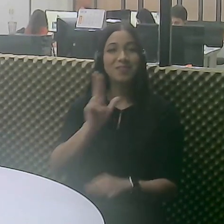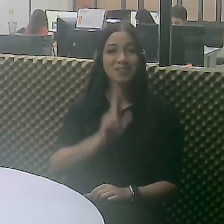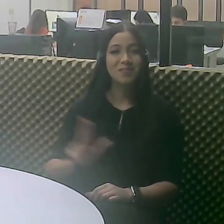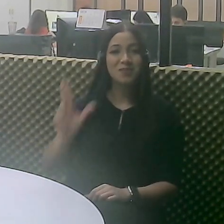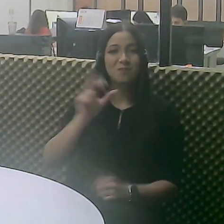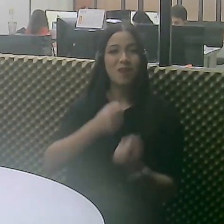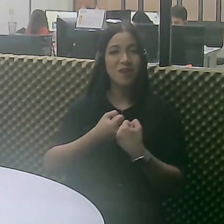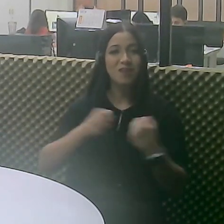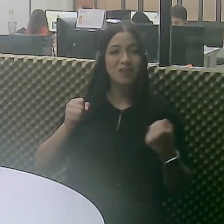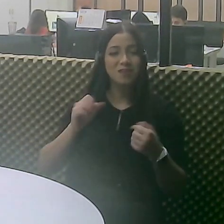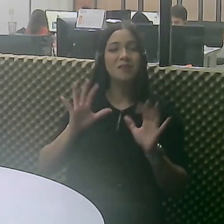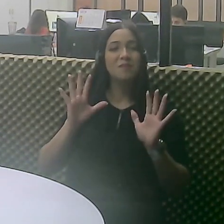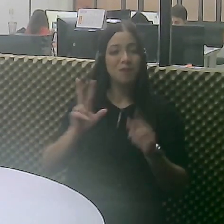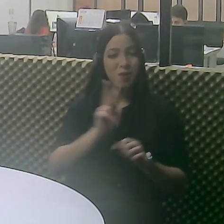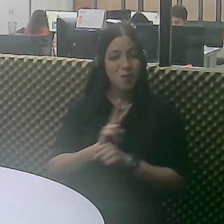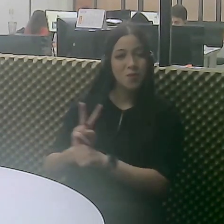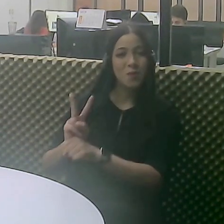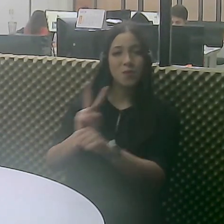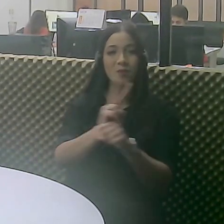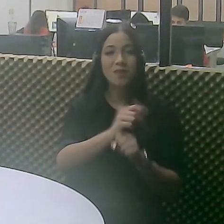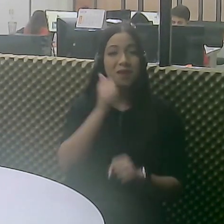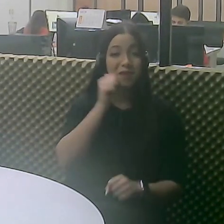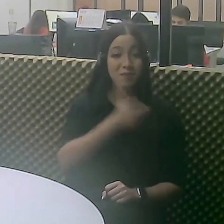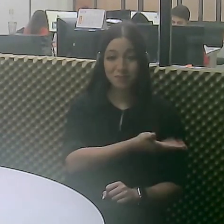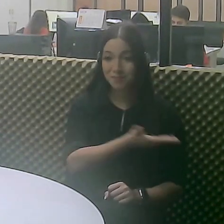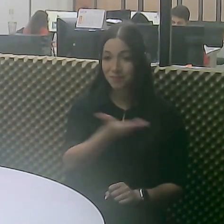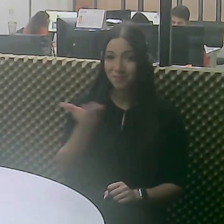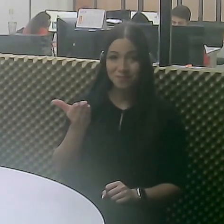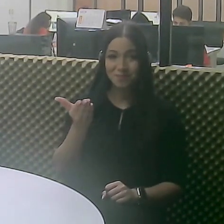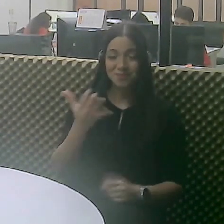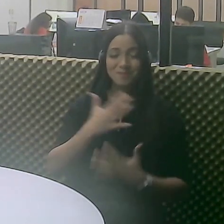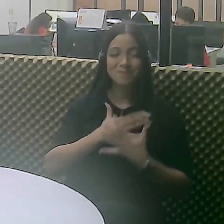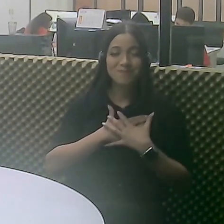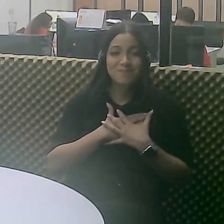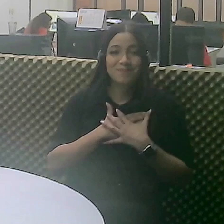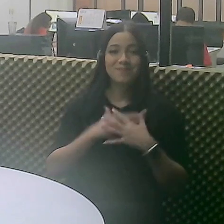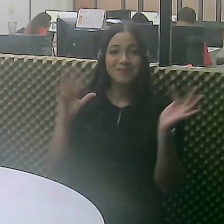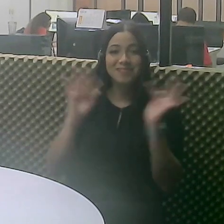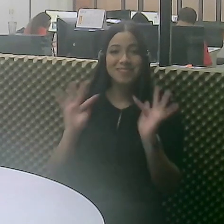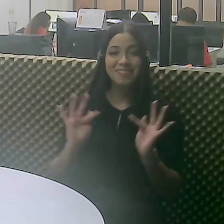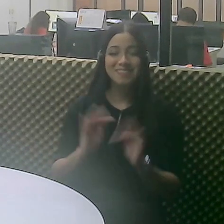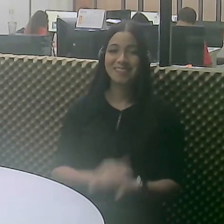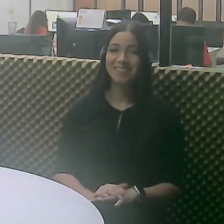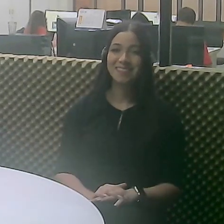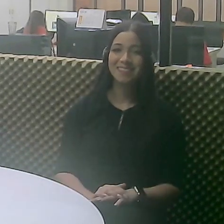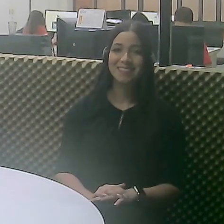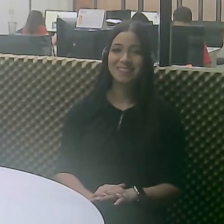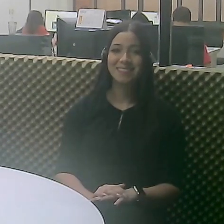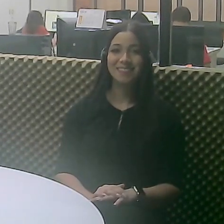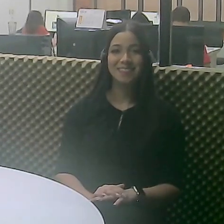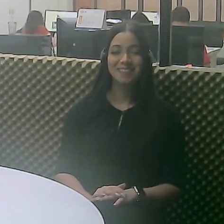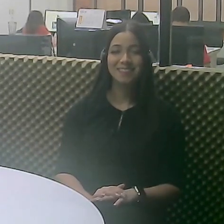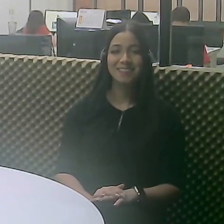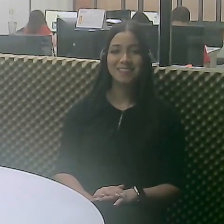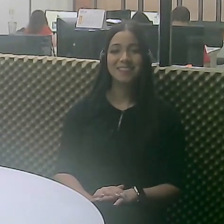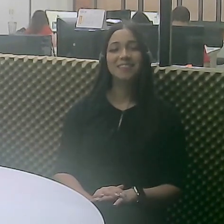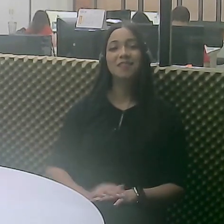Uberlândia tá enorme, mas cuidar das nossas meninas deixa nosso coração bem grandão.